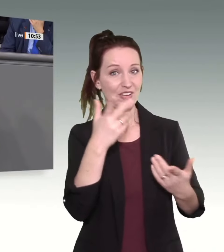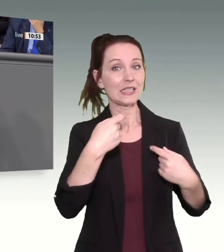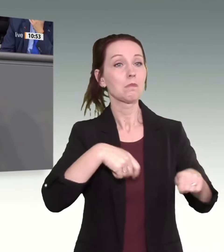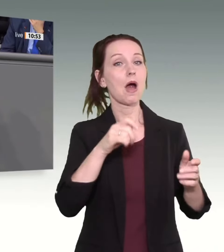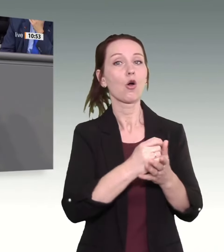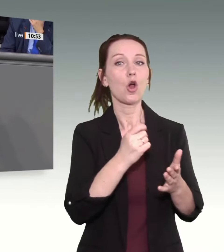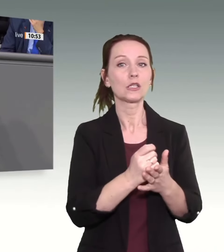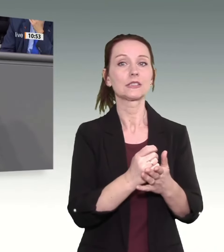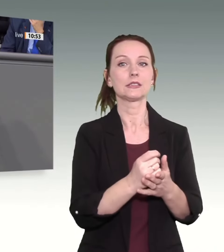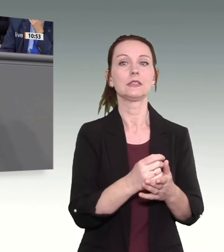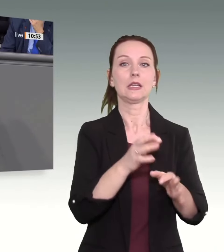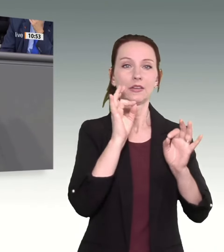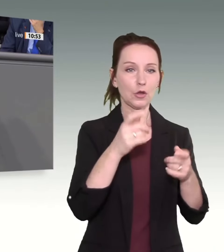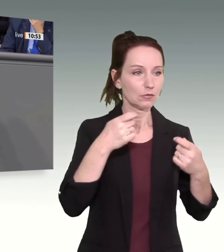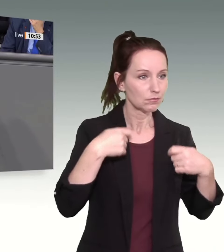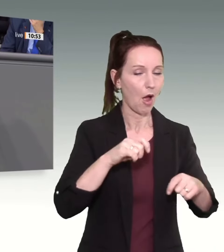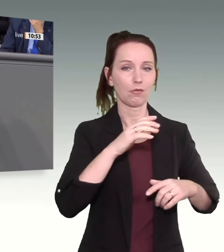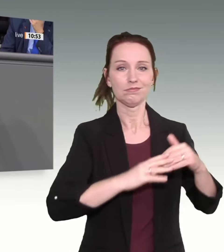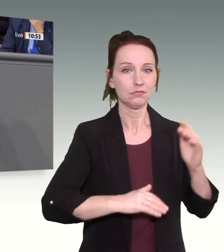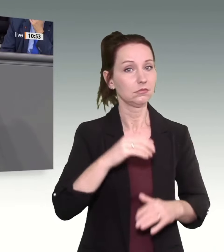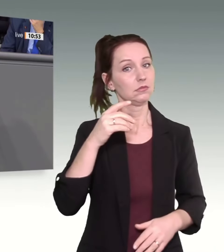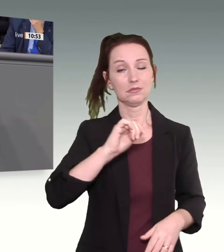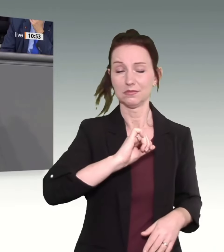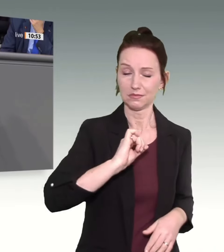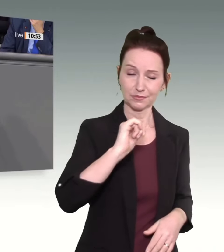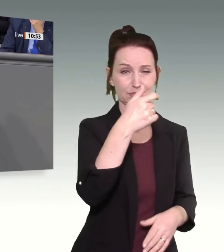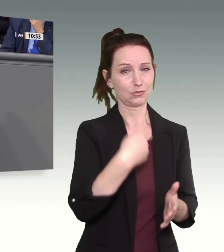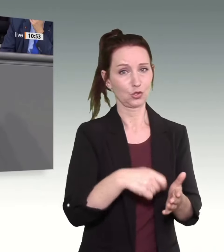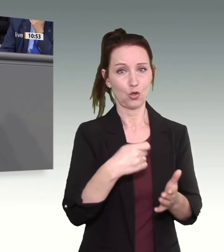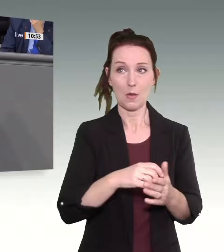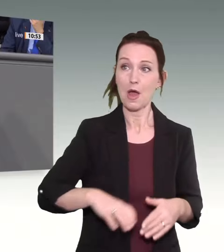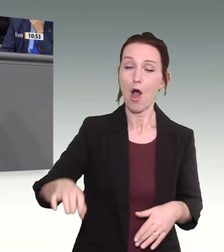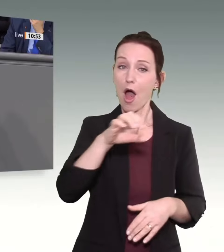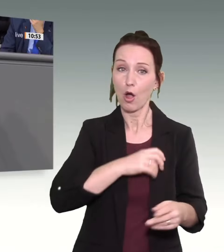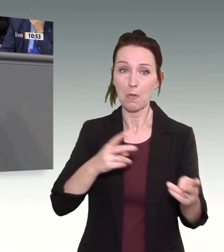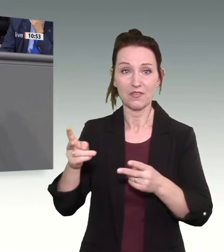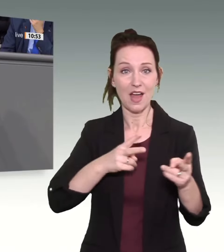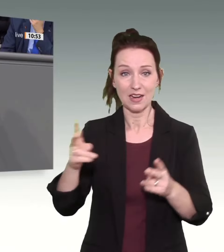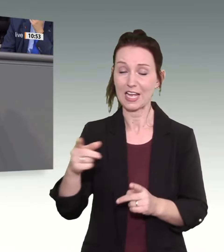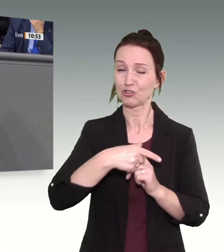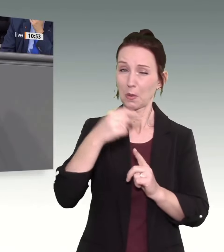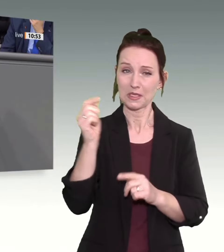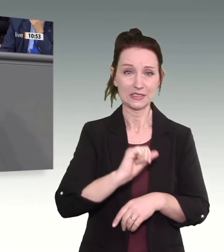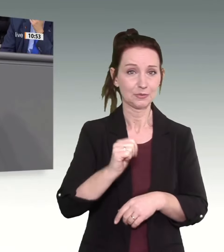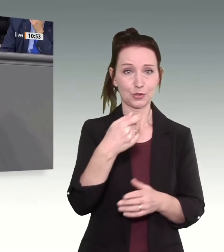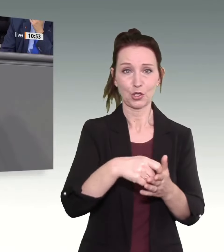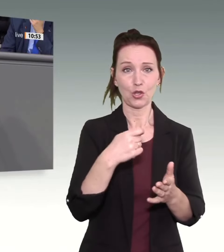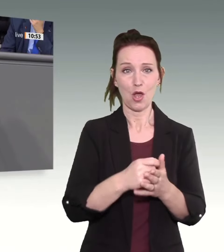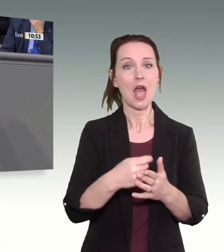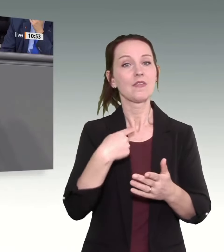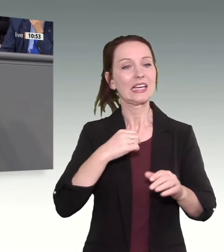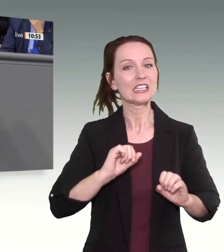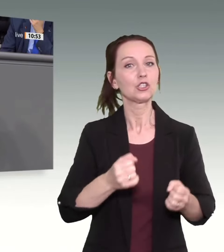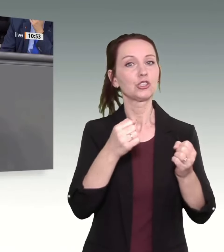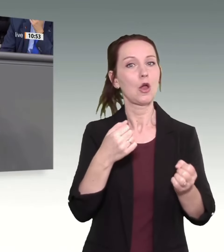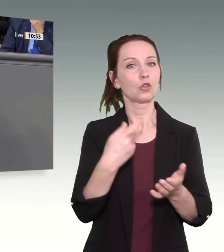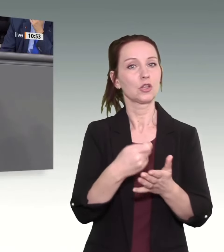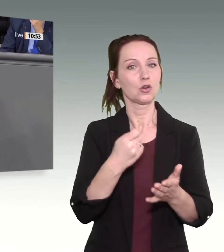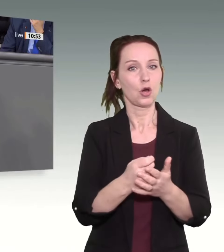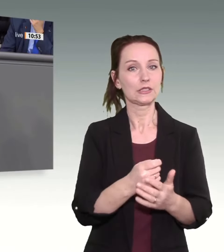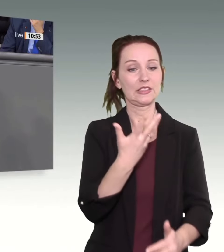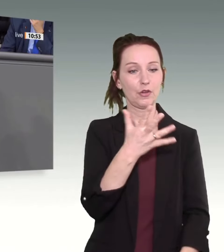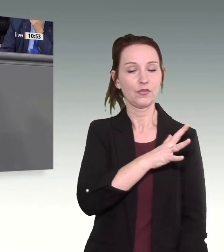in Europa mit, ich habe es mir aufgeschrieben, 5.150 Euro Gestehungskosten. Österreich im Vergleich